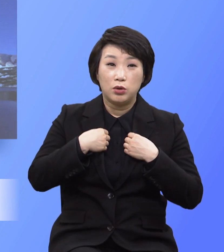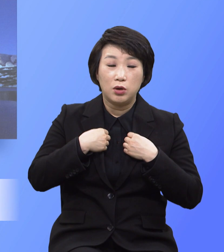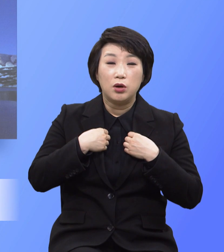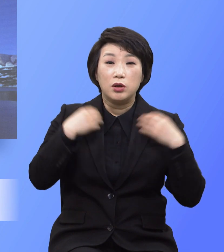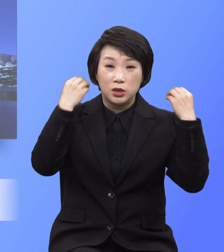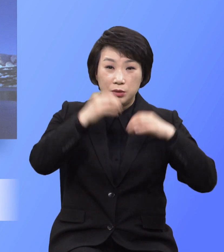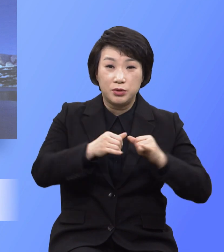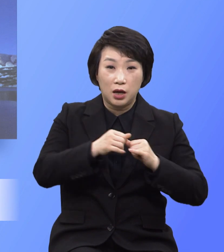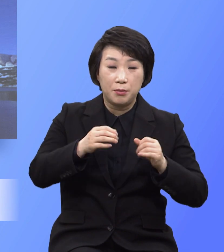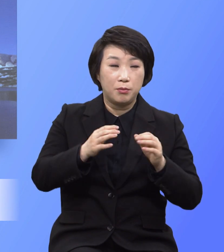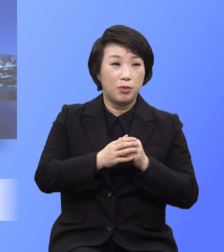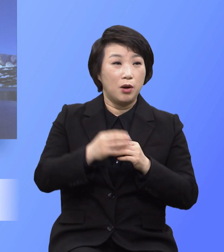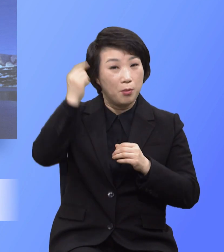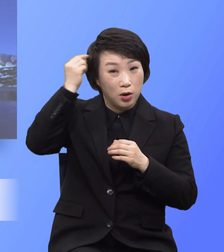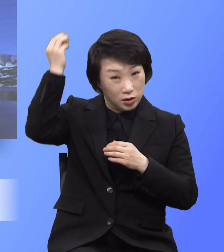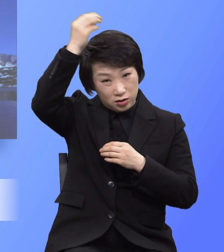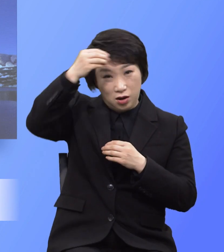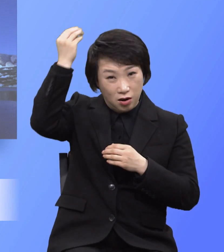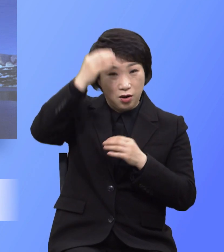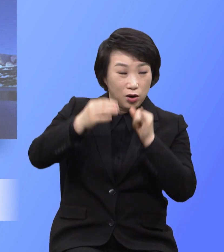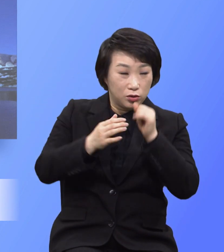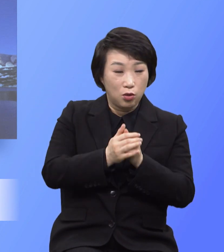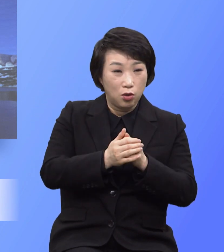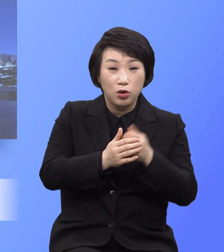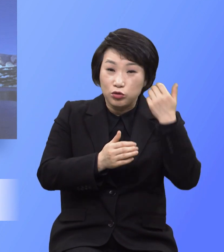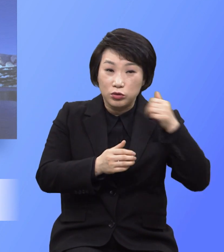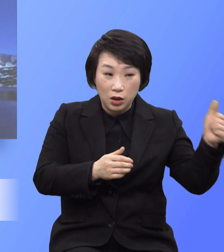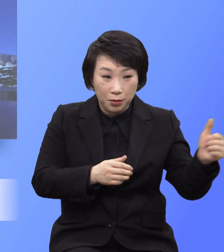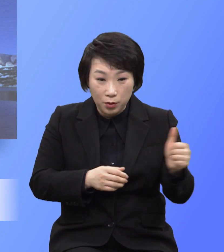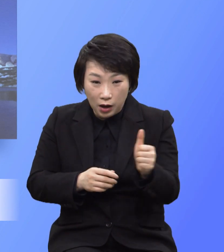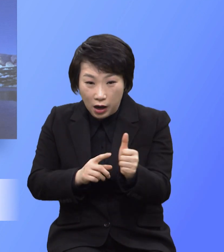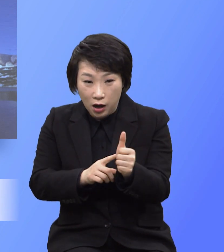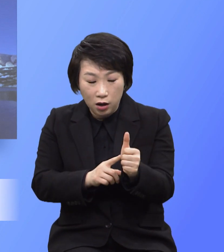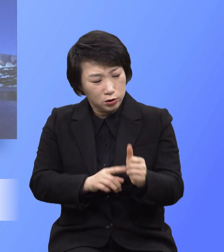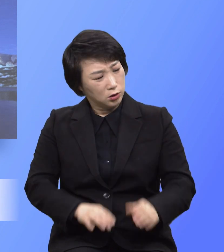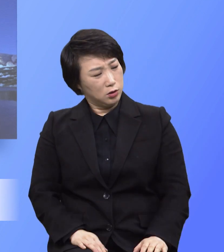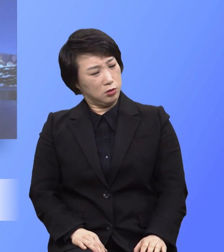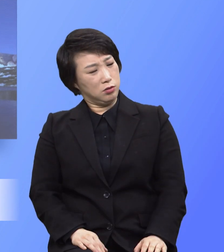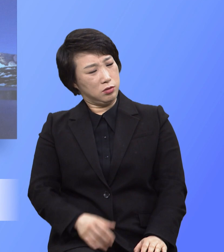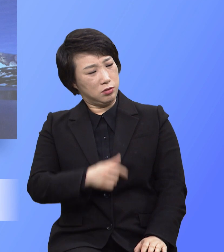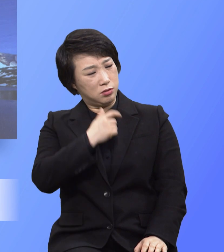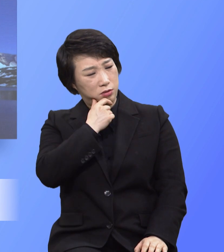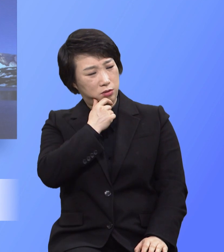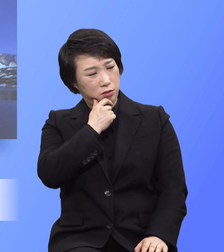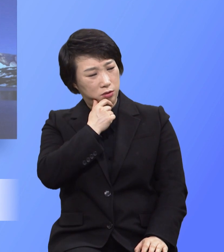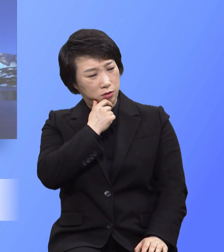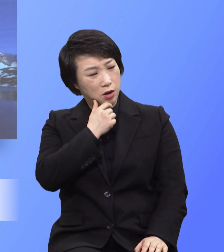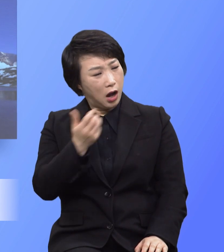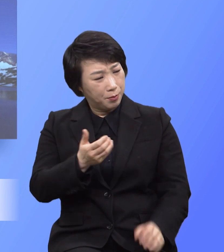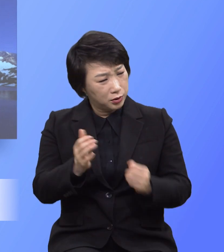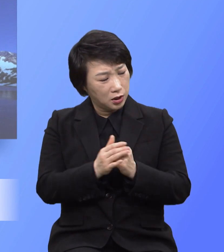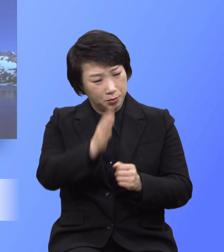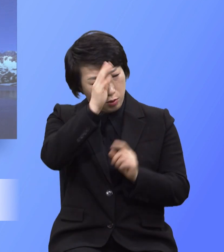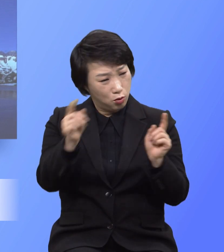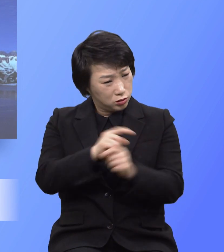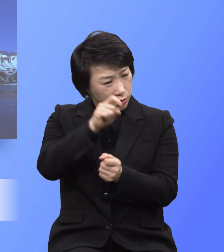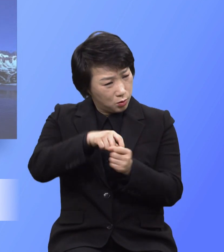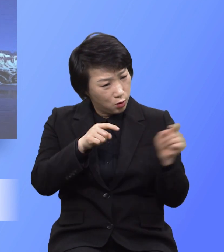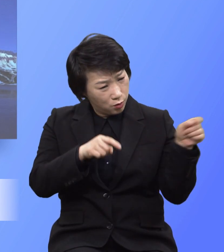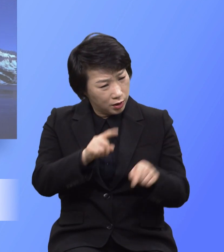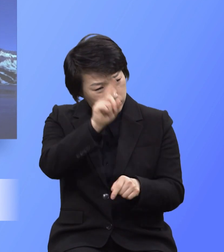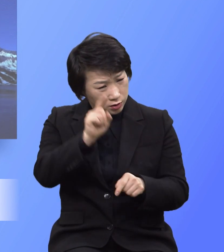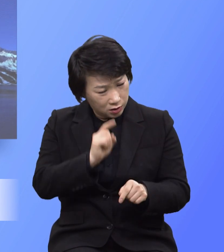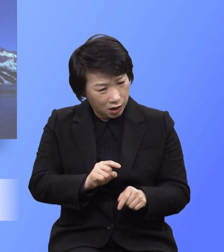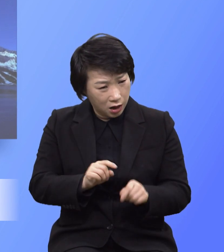나와요. 이 사람이 어디 아파서 병 고치러 온 사람인가? 무슬림이 뭐 때문에